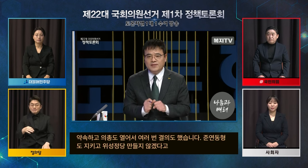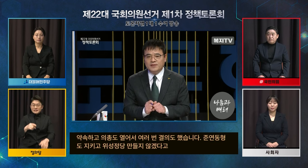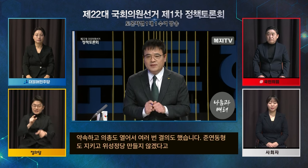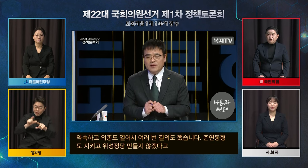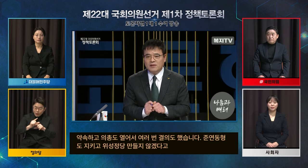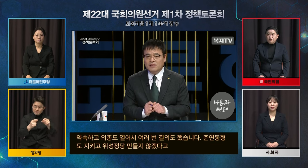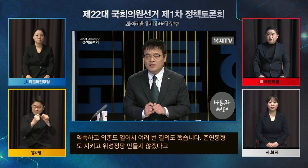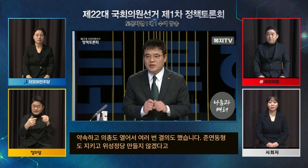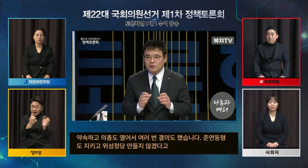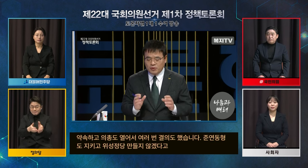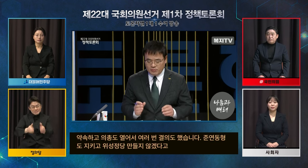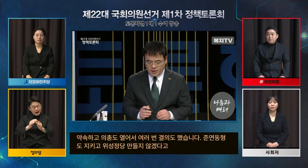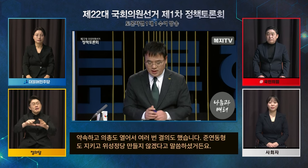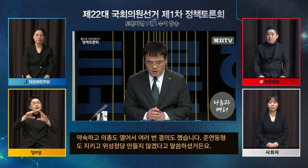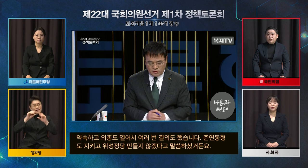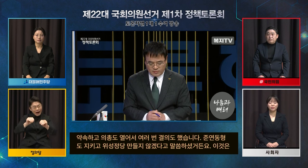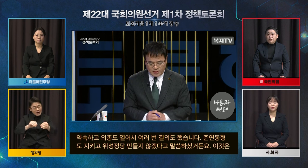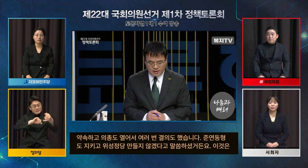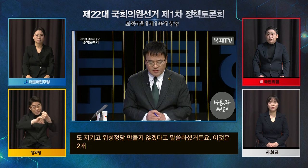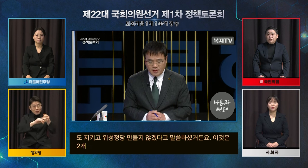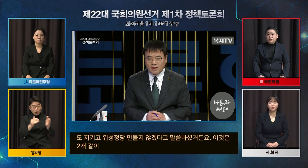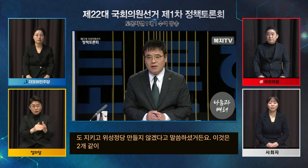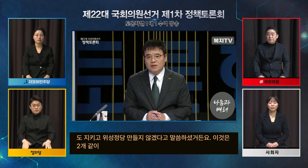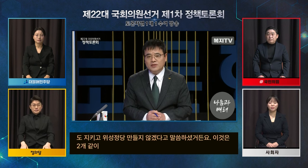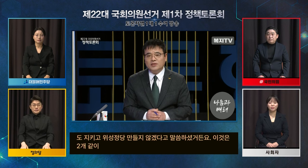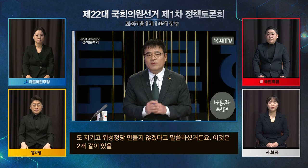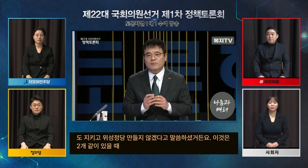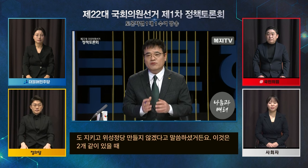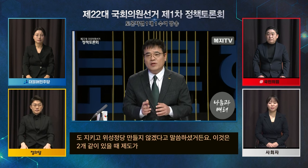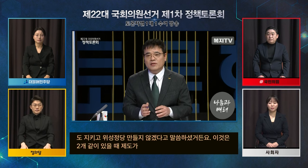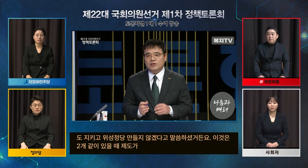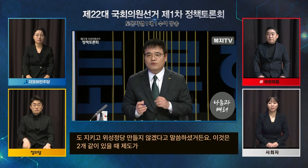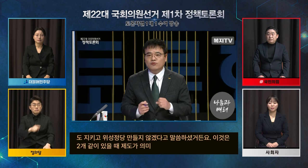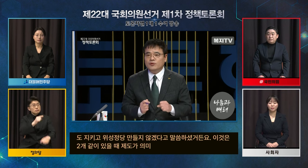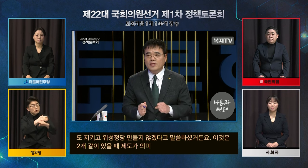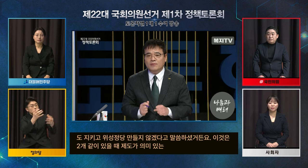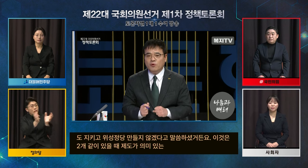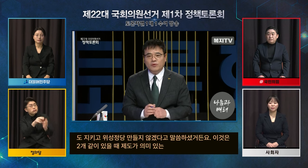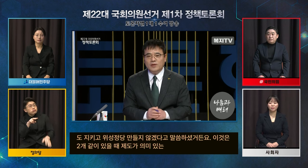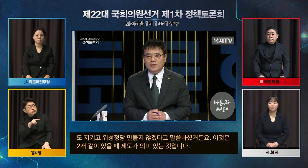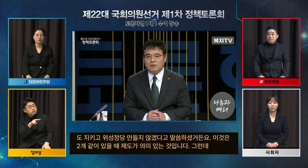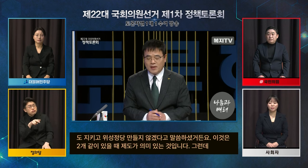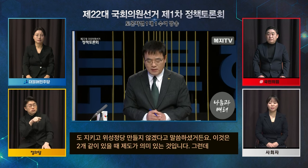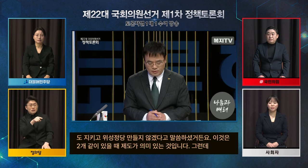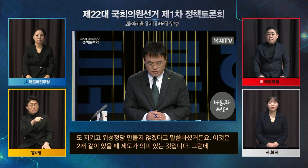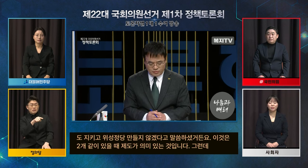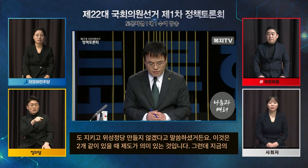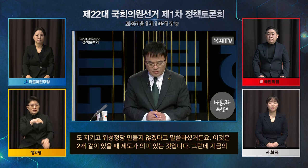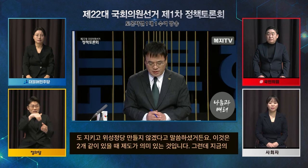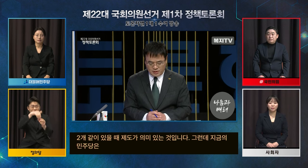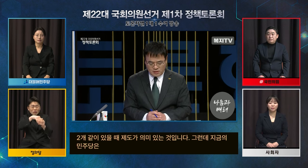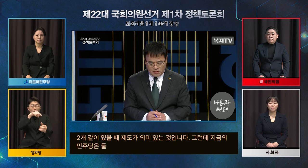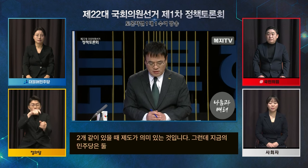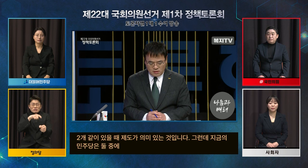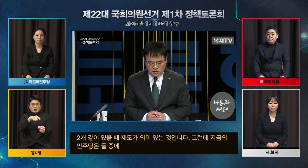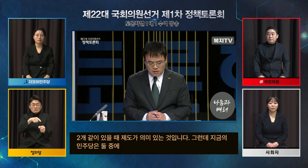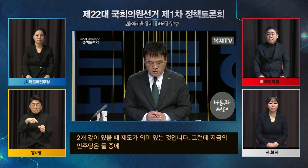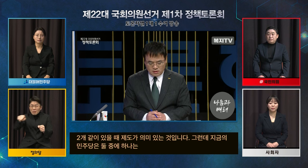개가 같이 있을 때 이 제도의 의미가 있는 것입니다. 그런데 지금의 민주당은 이 둘 중에 하나는 포기해야 된다고 말하는 것이거든요.